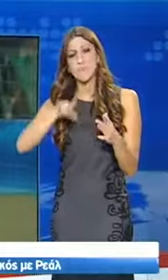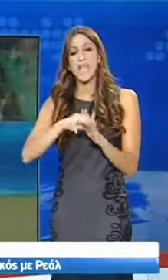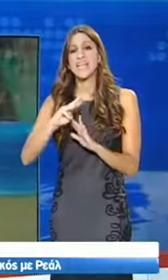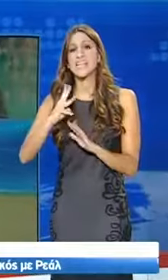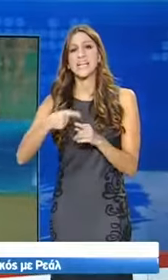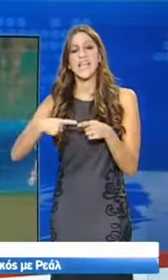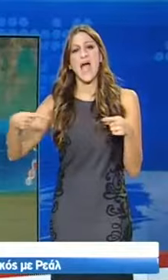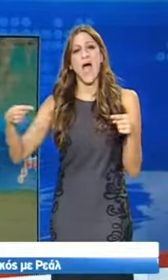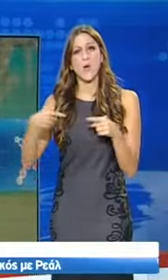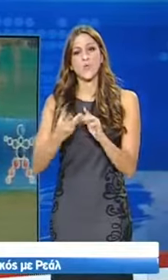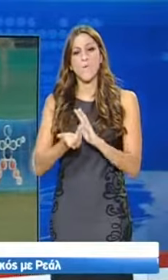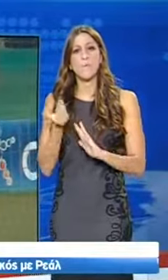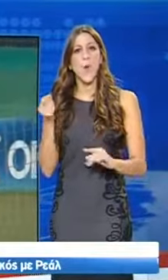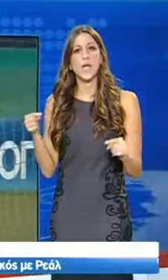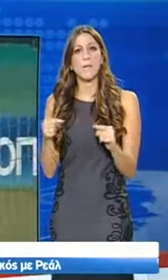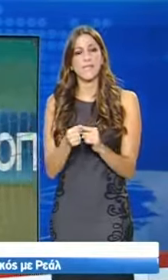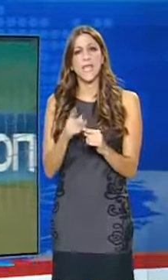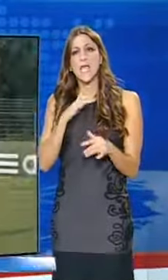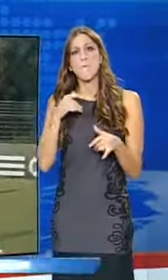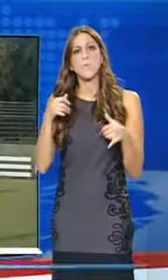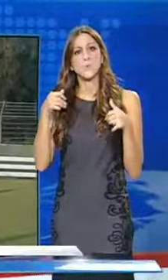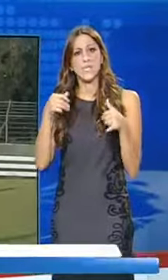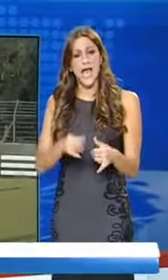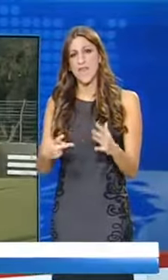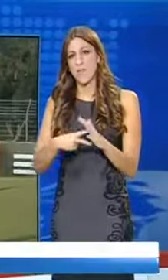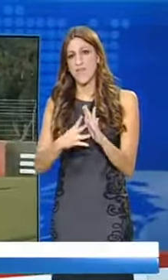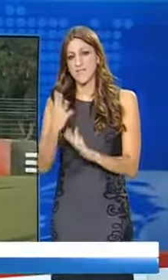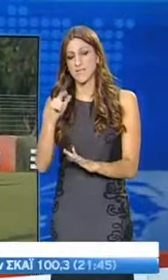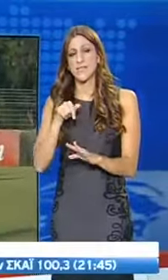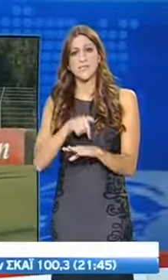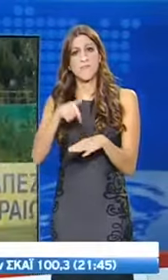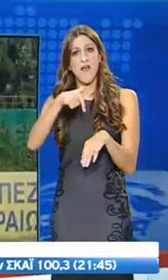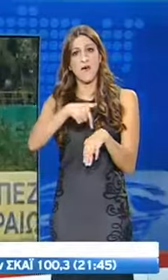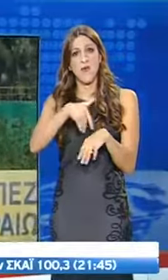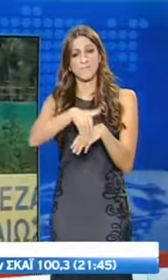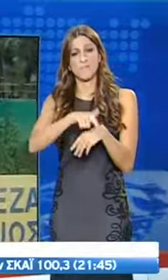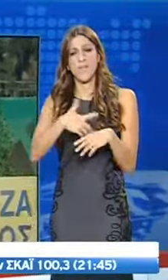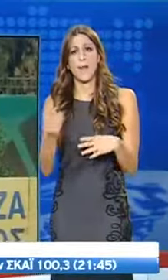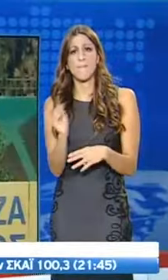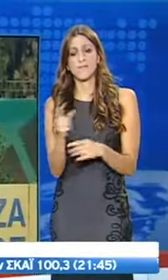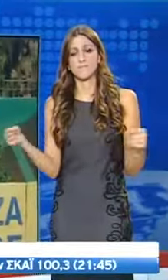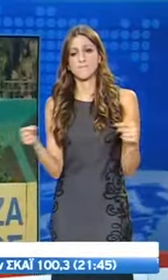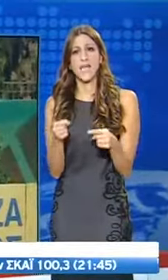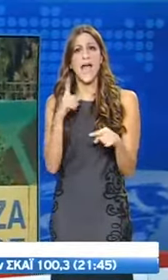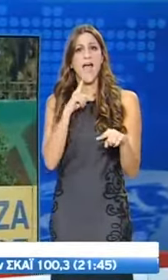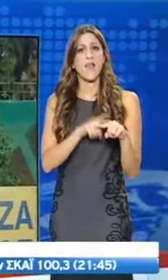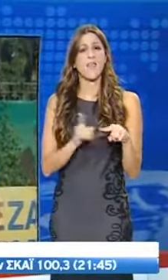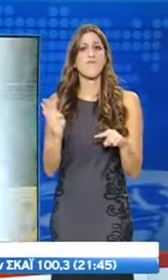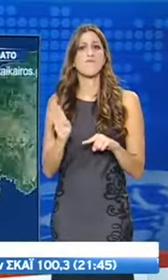αγωνιστική των προκριματικών του Μουντιάλ 2014, αναμετρώνται απόψε στις 10 παρατέταρτο Ελλάδα-Βοσνία-Ζεγοβίνη. Και